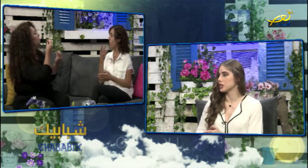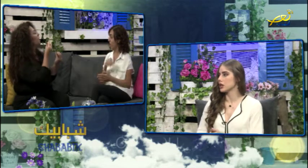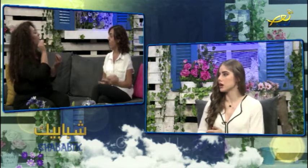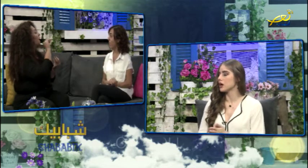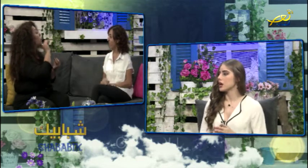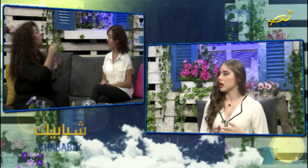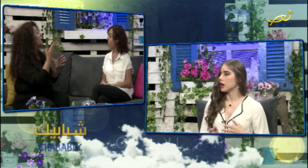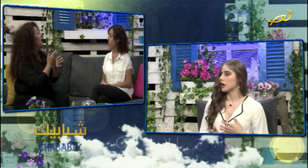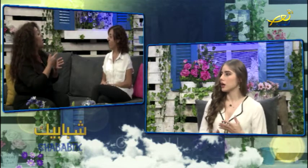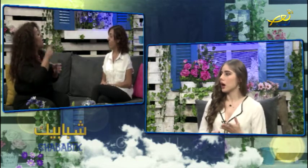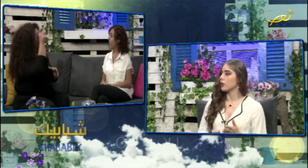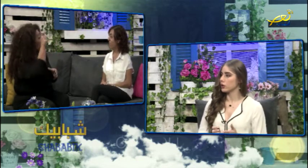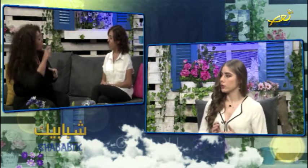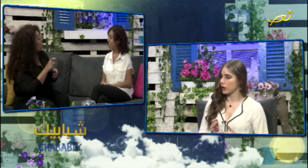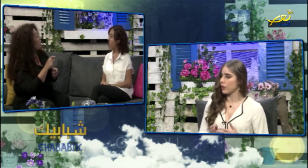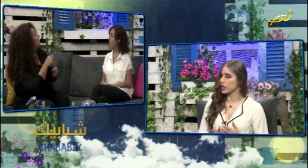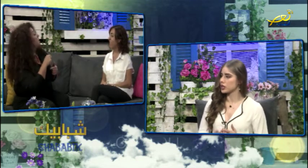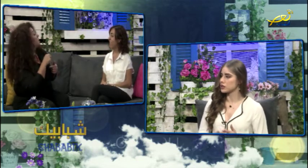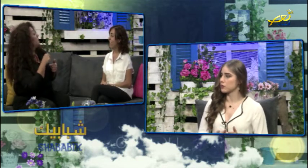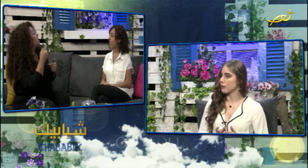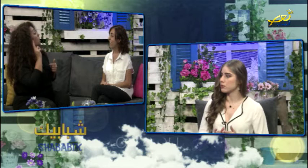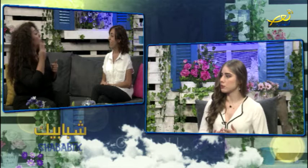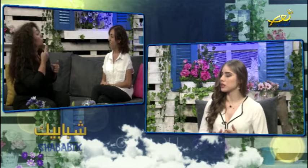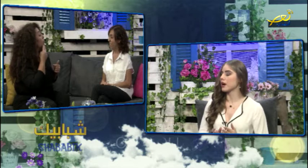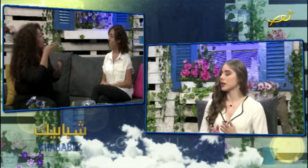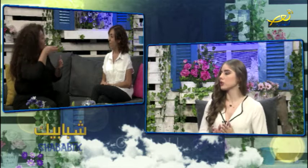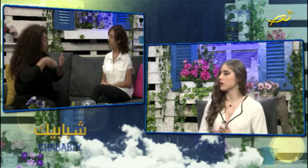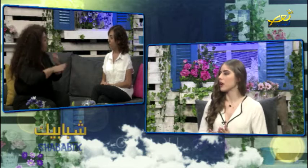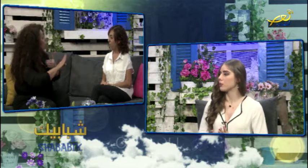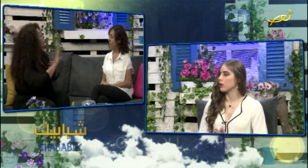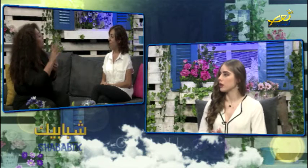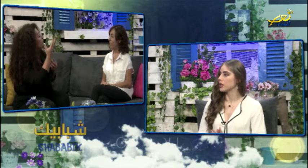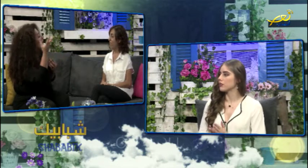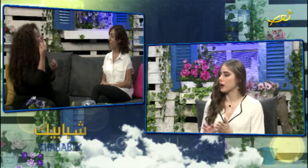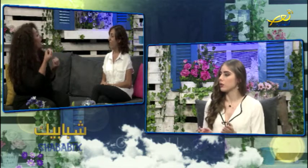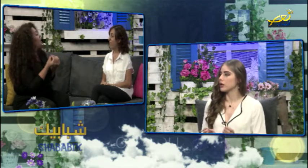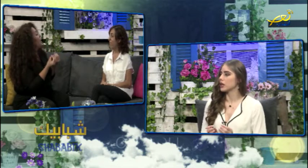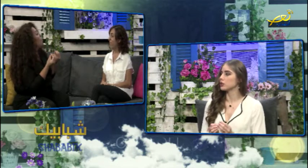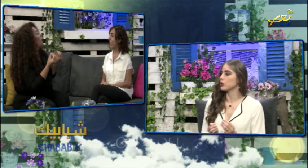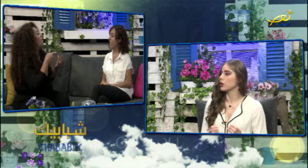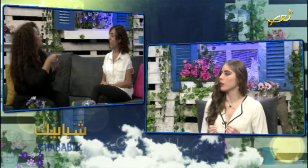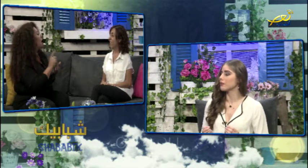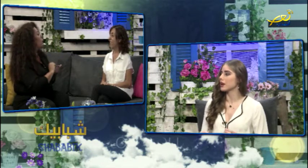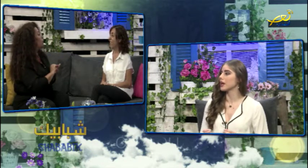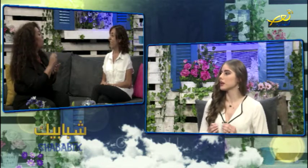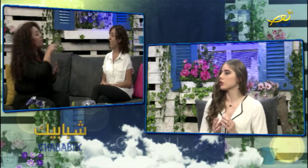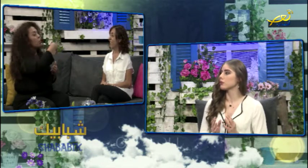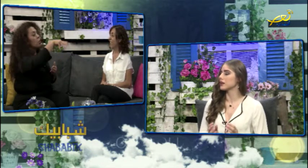الإشارة أو الأشخاص السم كمان من المجتمع يقدروا يفهموا، يقدروا يروحوا وين ما كان يكونوا